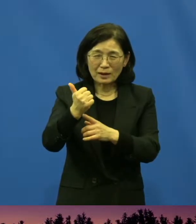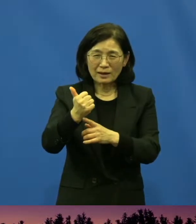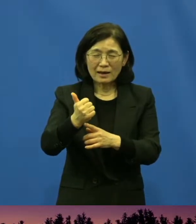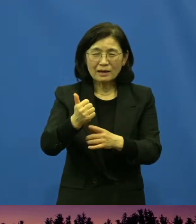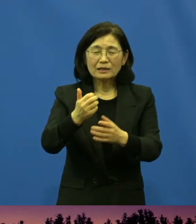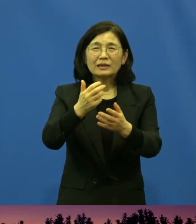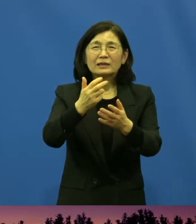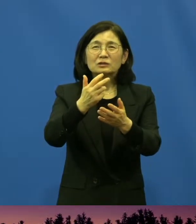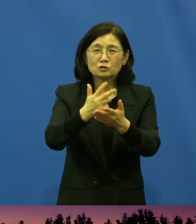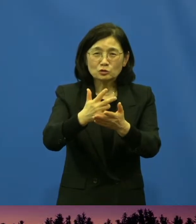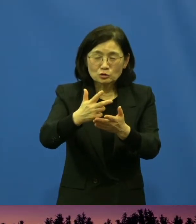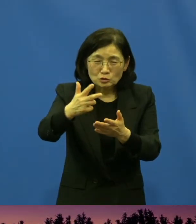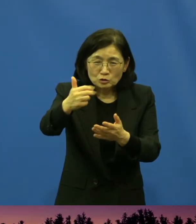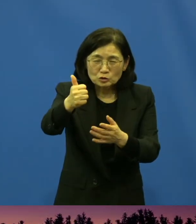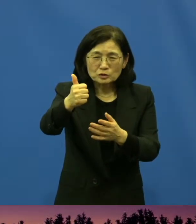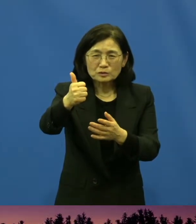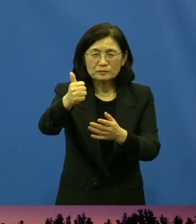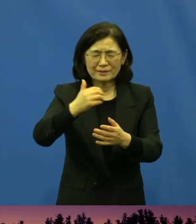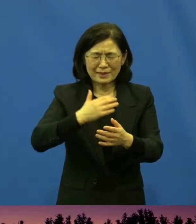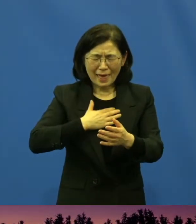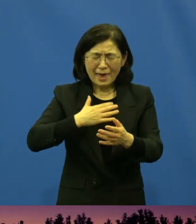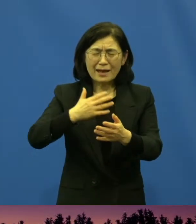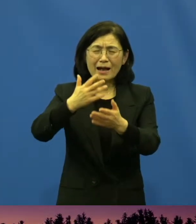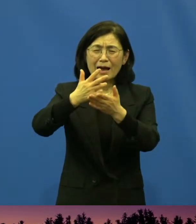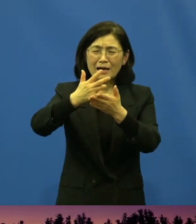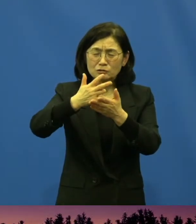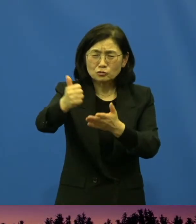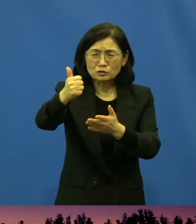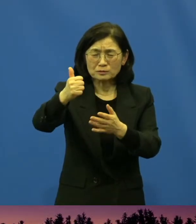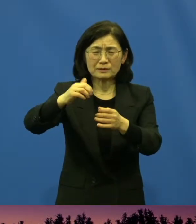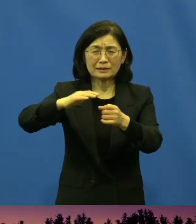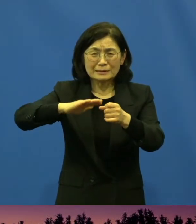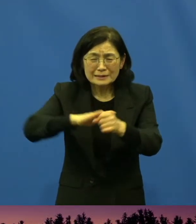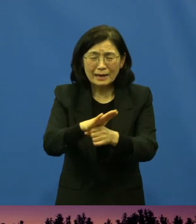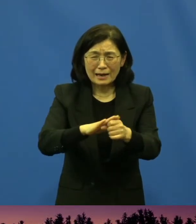내가 주님을 사랑하지 않으면 누가 사랑합니까?